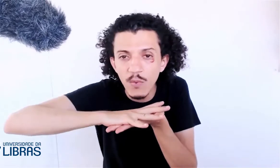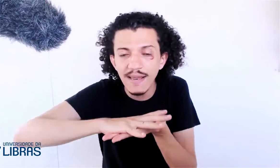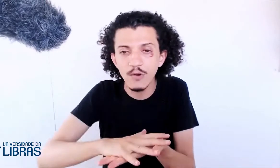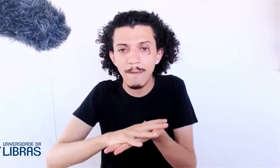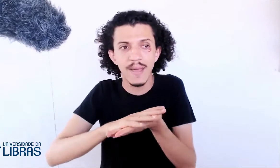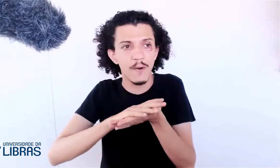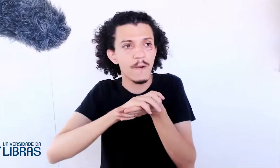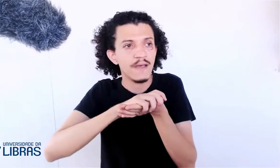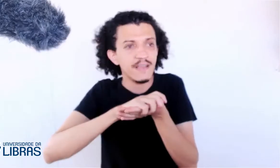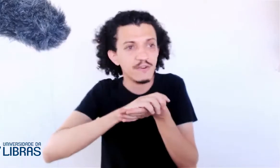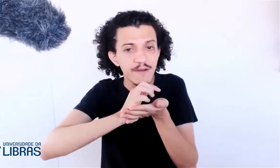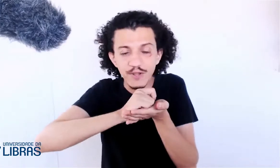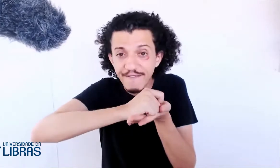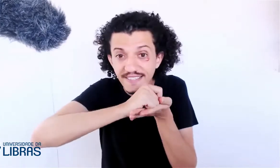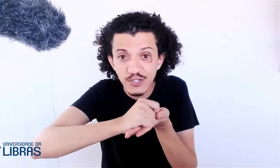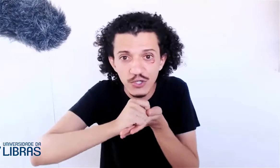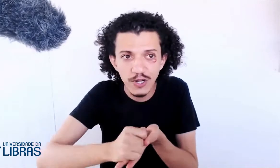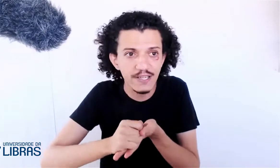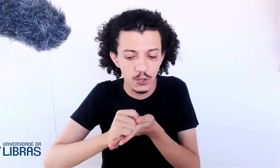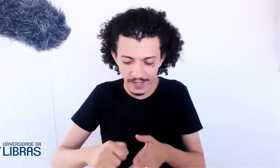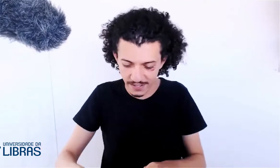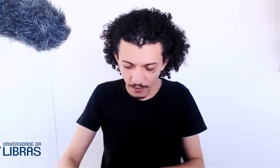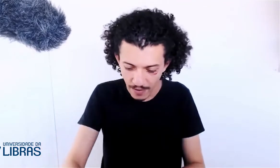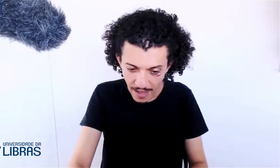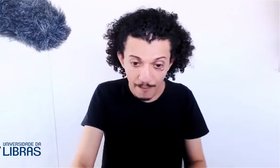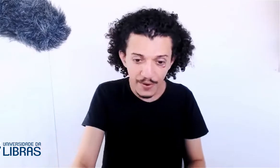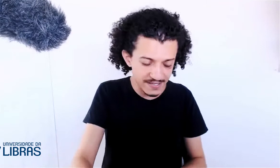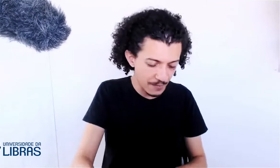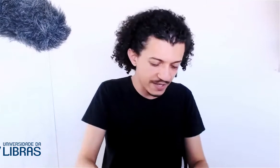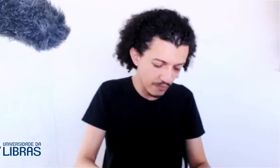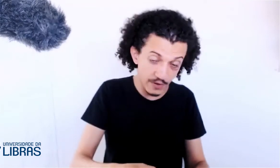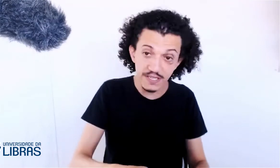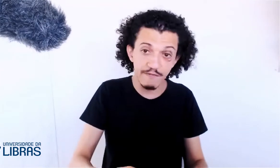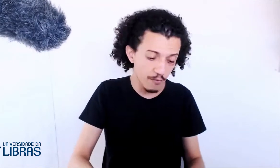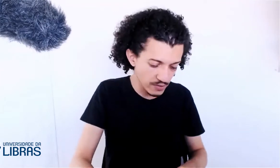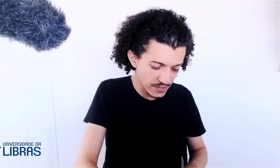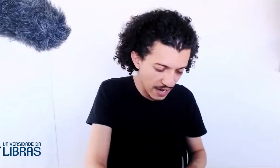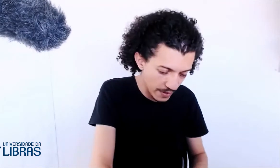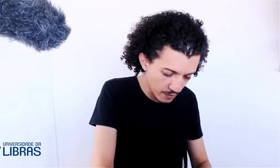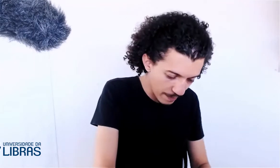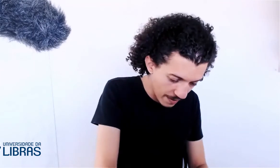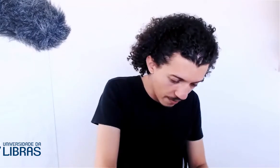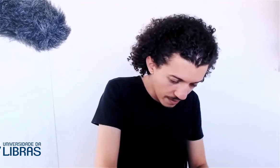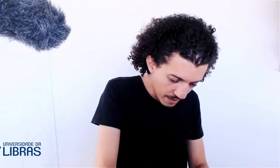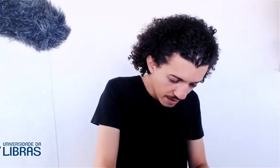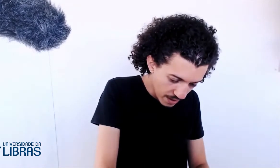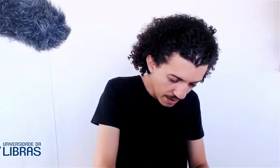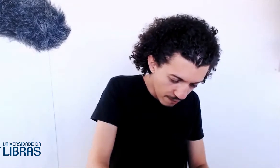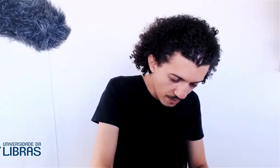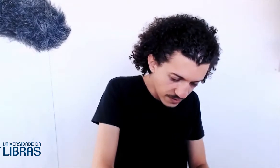ali no papel, você poder fazer as suas anotações. Então, por exemplo, aqui, eu vou escrever o meu sinal aqui no papel e vou